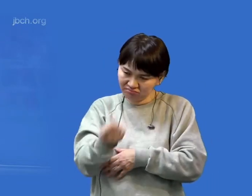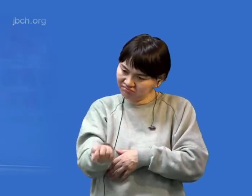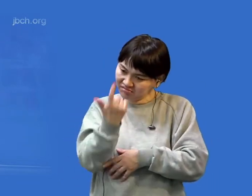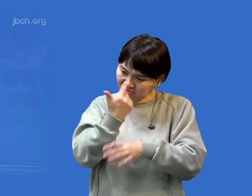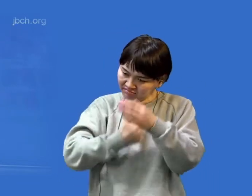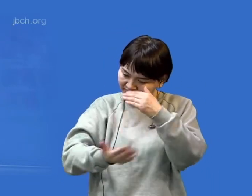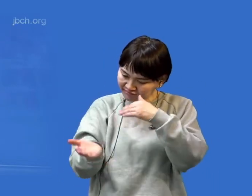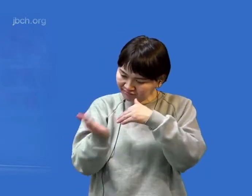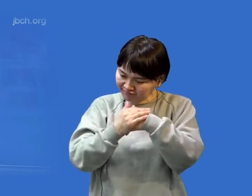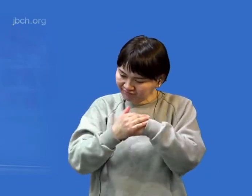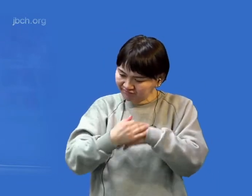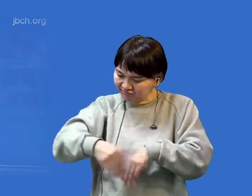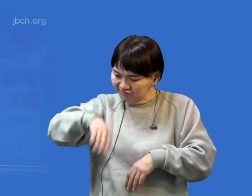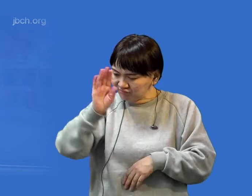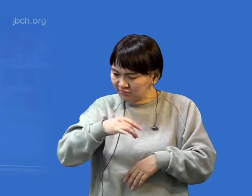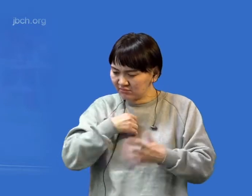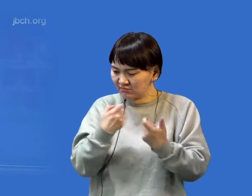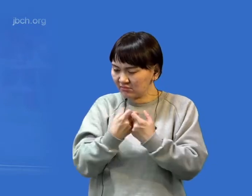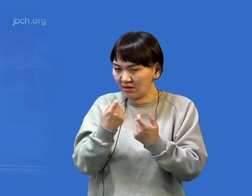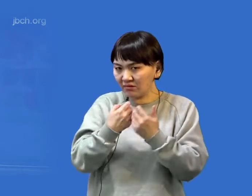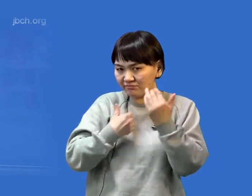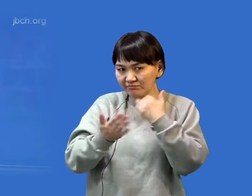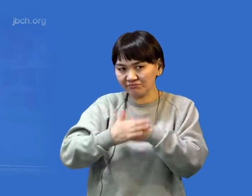за ингэний орон зүгээр үхцэн дээр юм байна